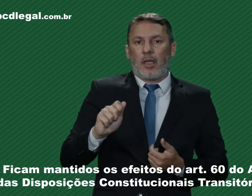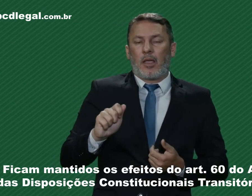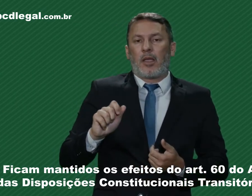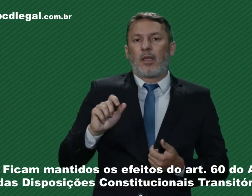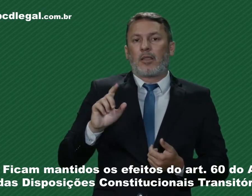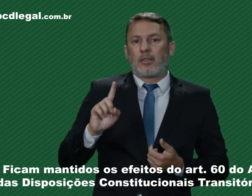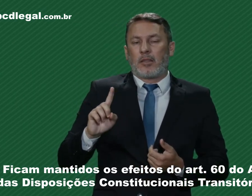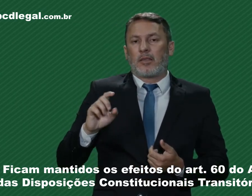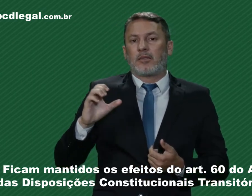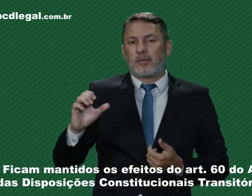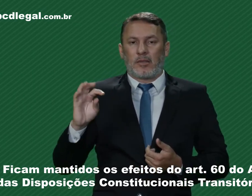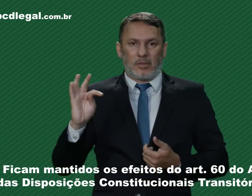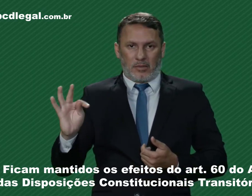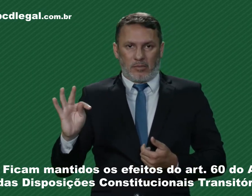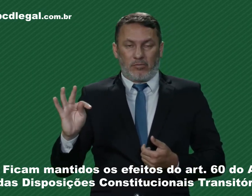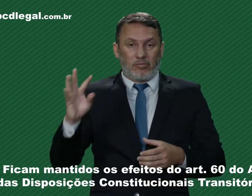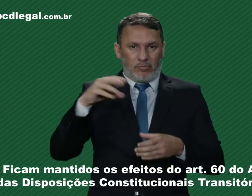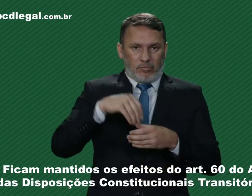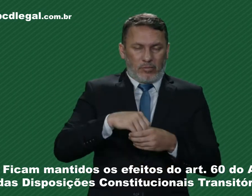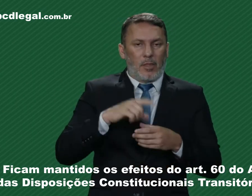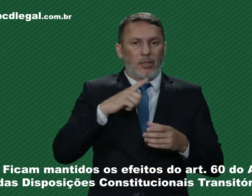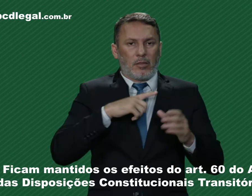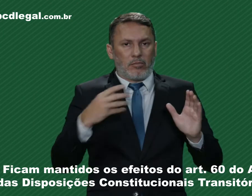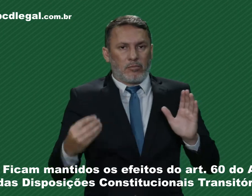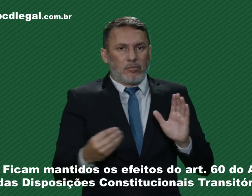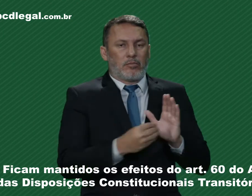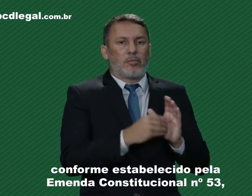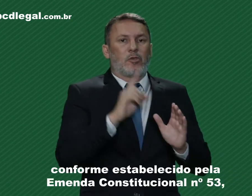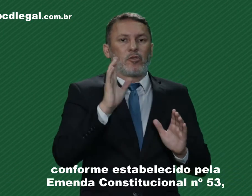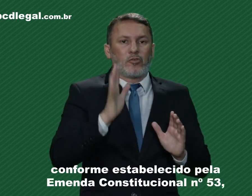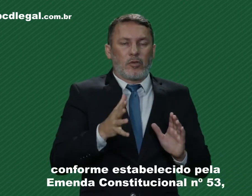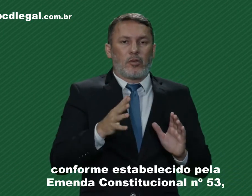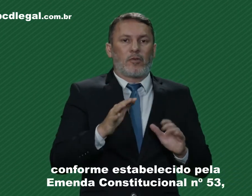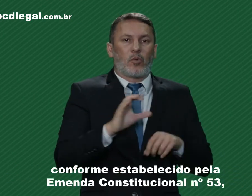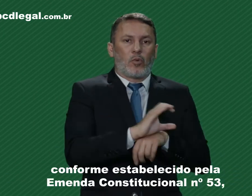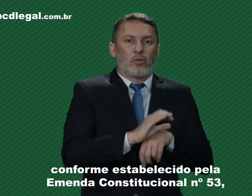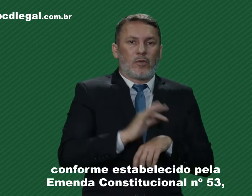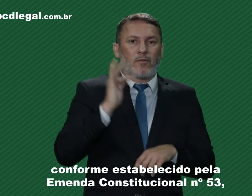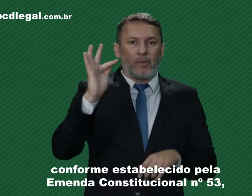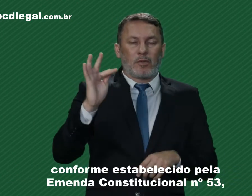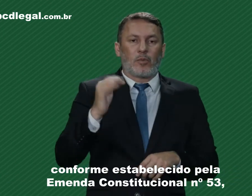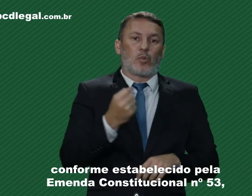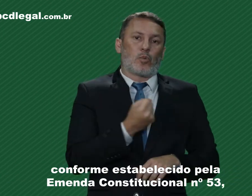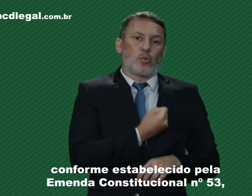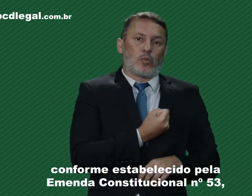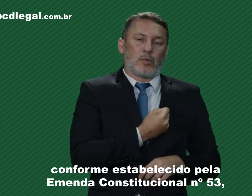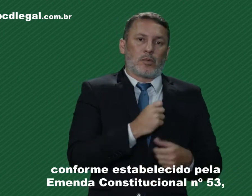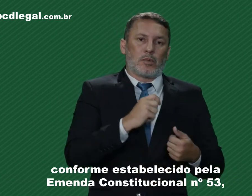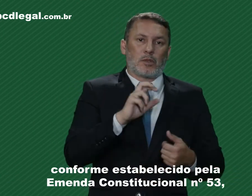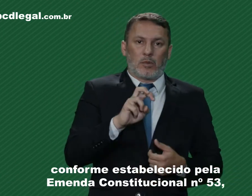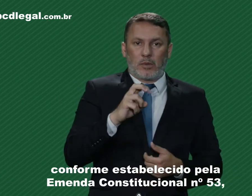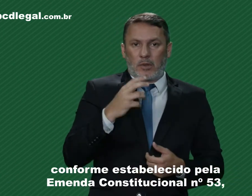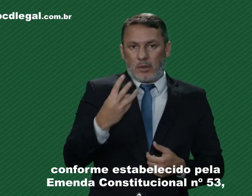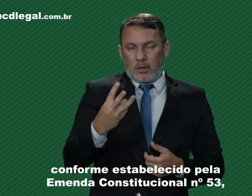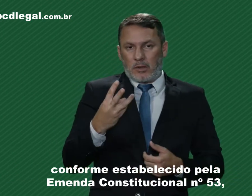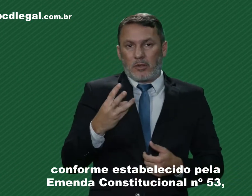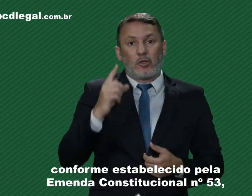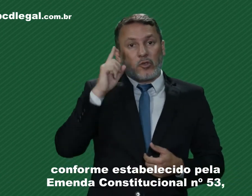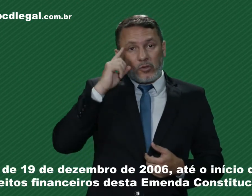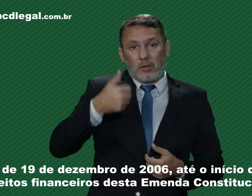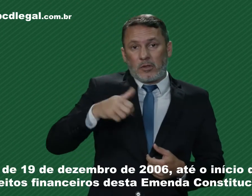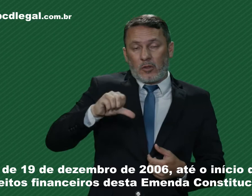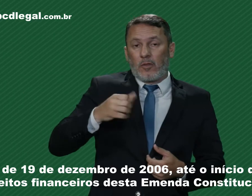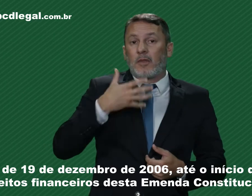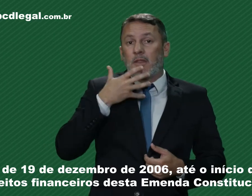60 do Ato das Disposições Constitucionais Transitórias, conforme estabelecido pela Emenda Constitucional número